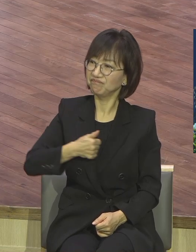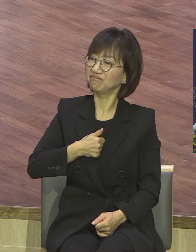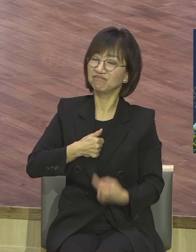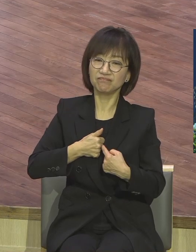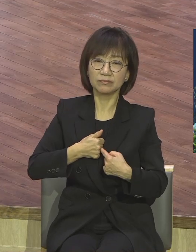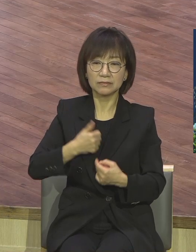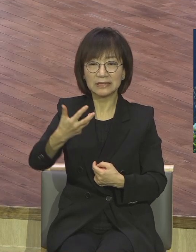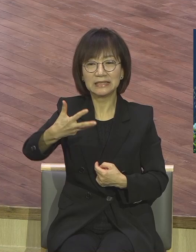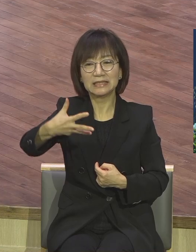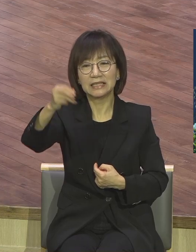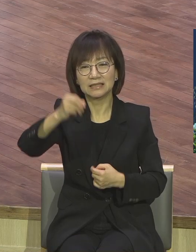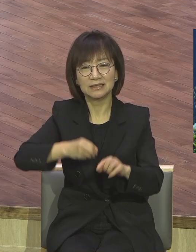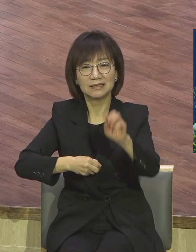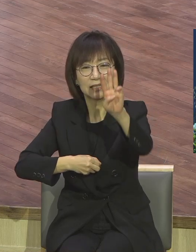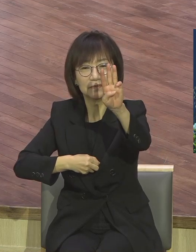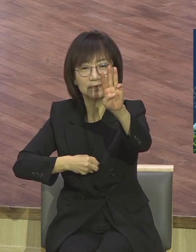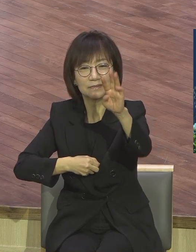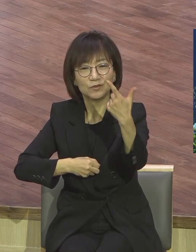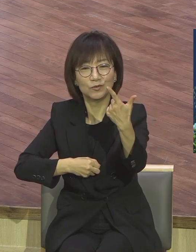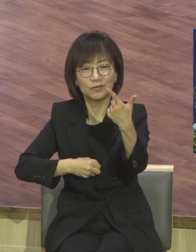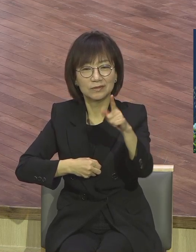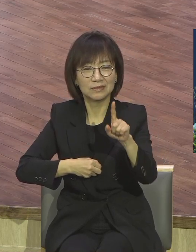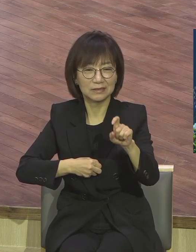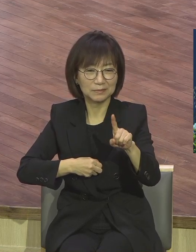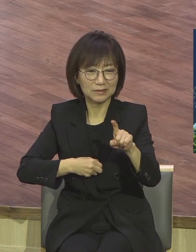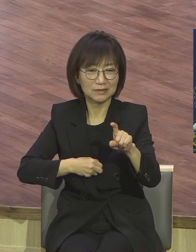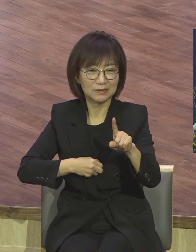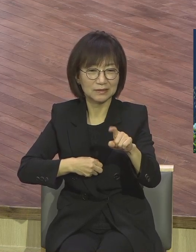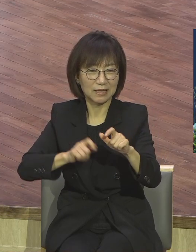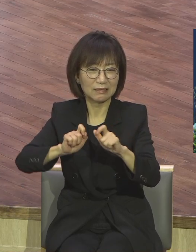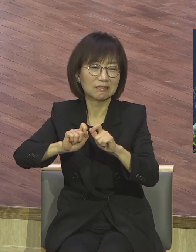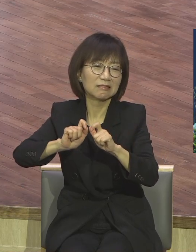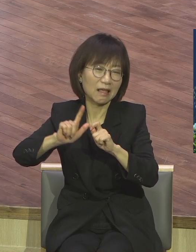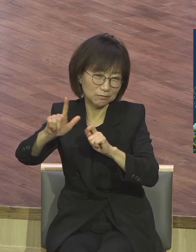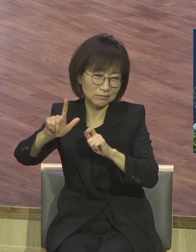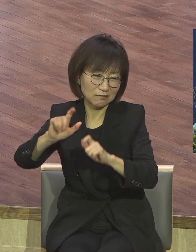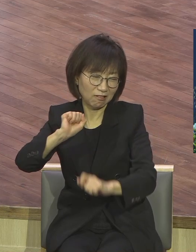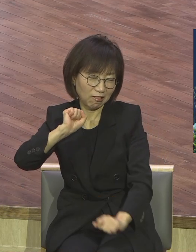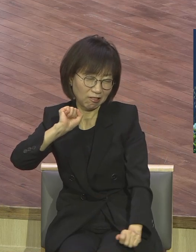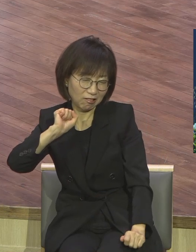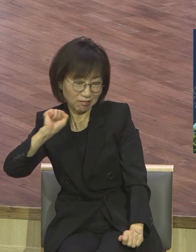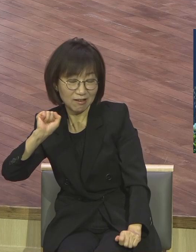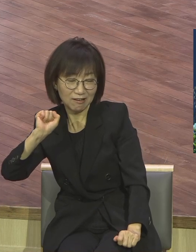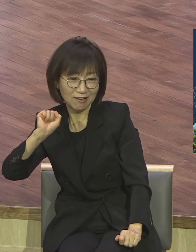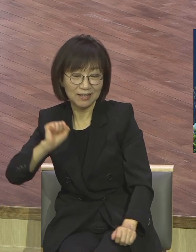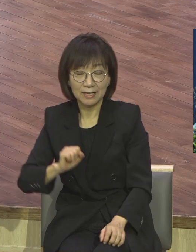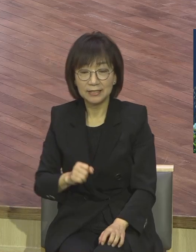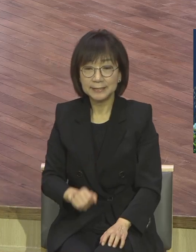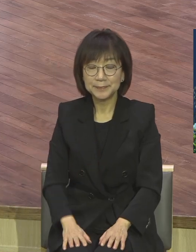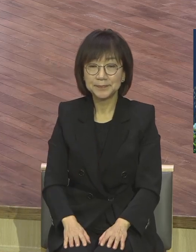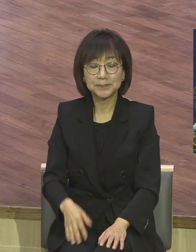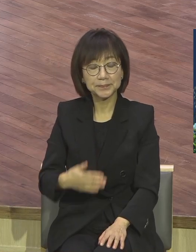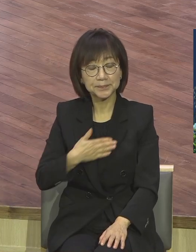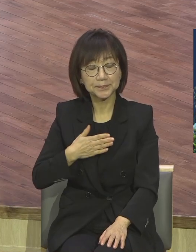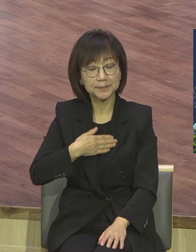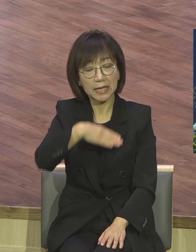문제다. 이게 세 가지에 다 걸려 있다. 내가 옳은 말을